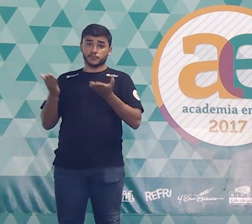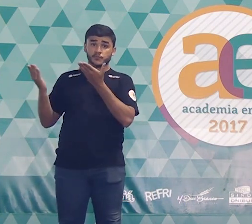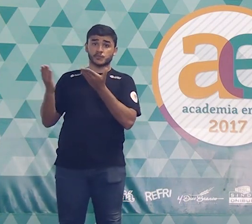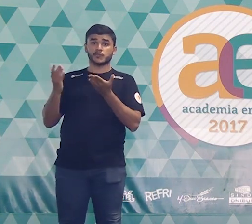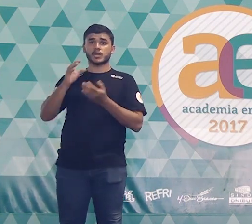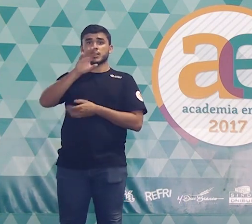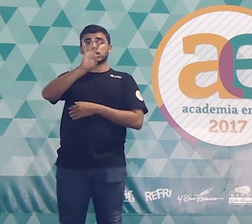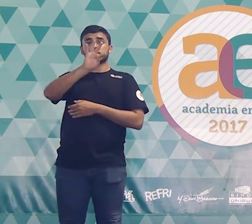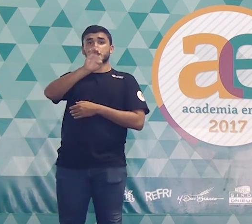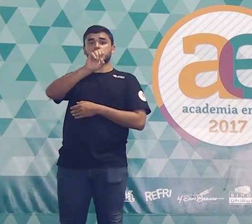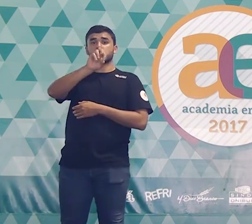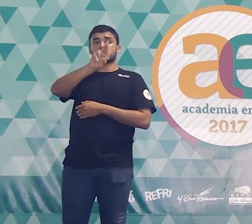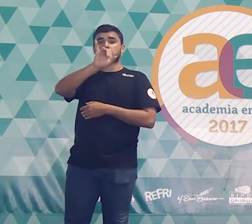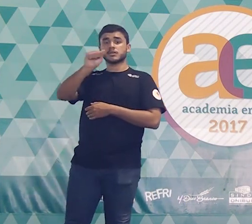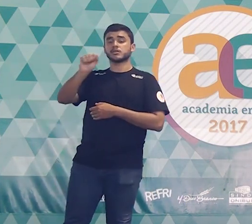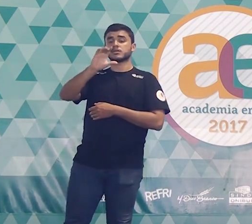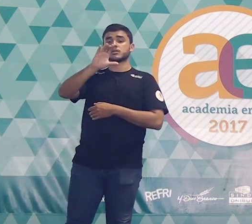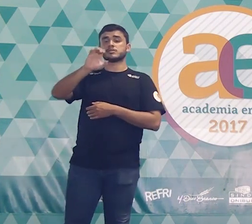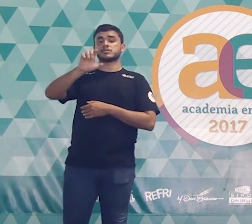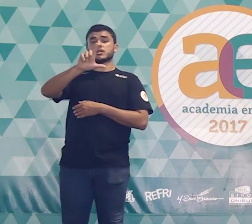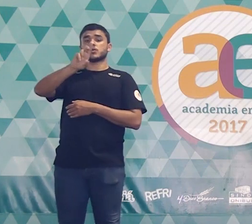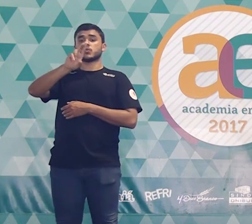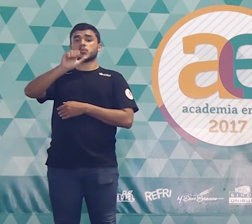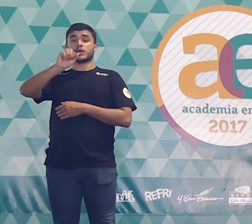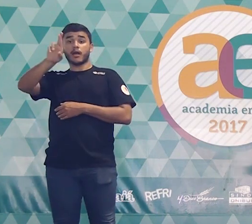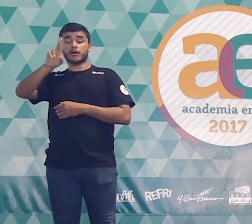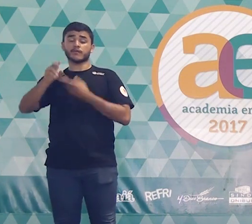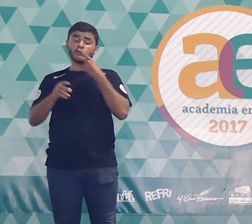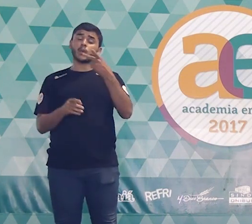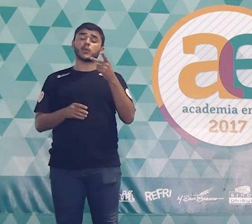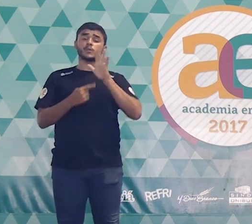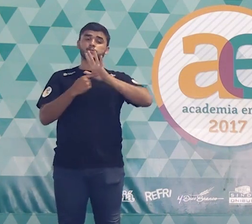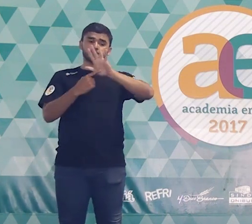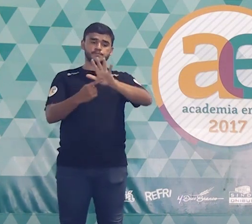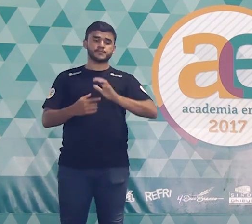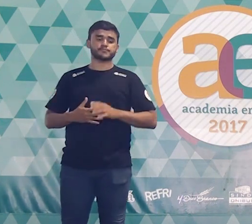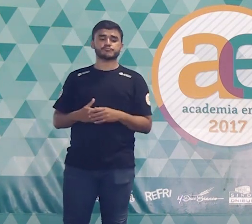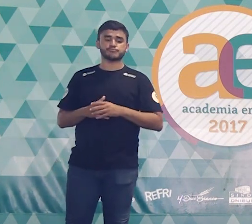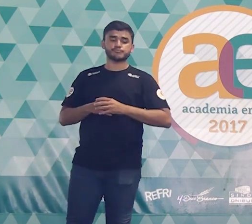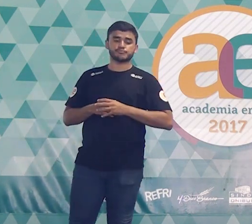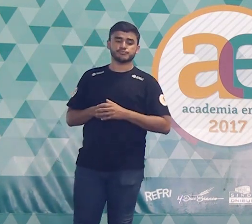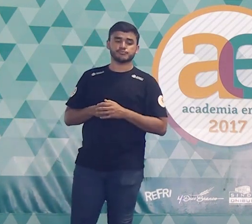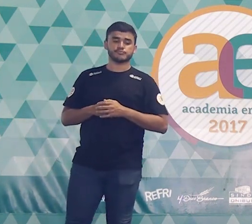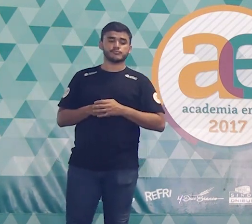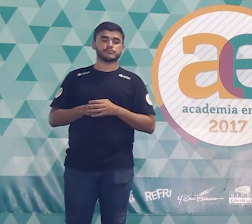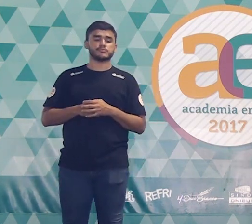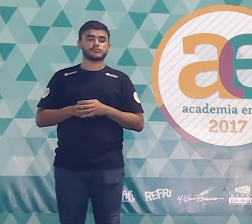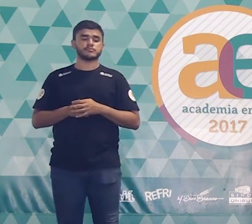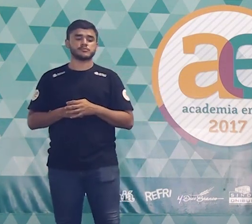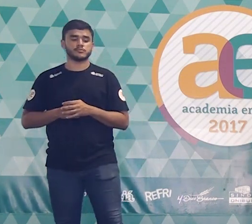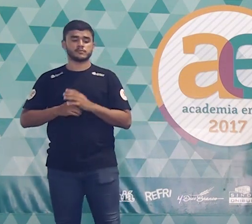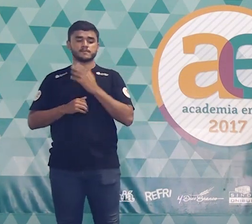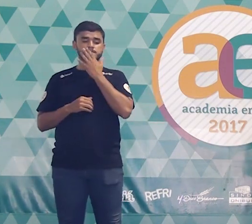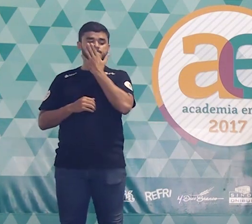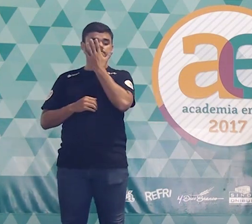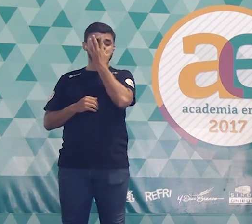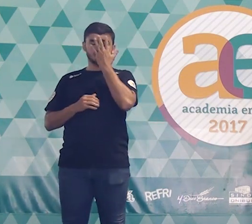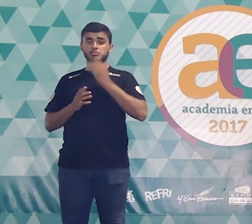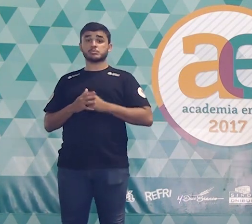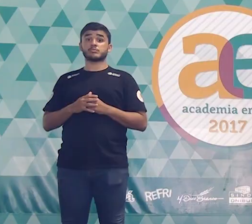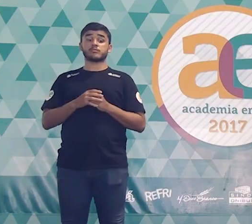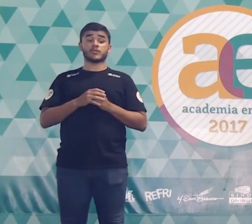material de vocês. Gente, a teoria celular, ela propõe algumas coisas. Vamos ver algumas, tá? Primeiro, a célula